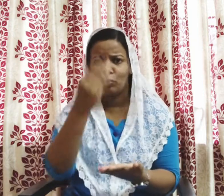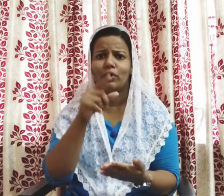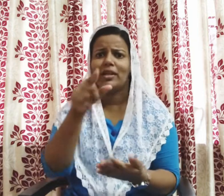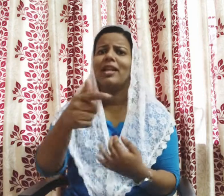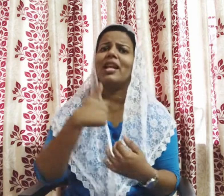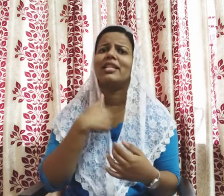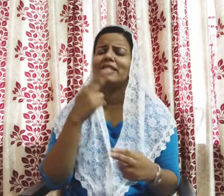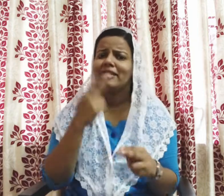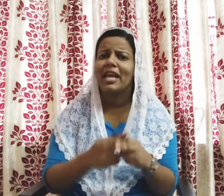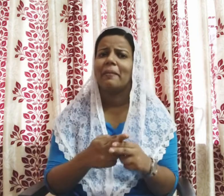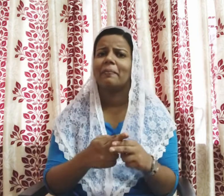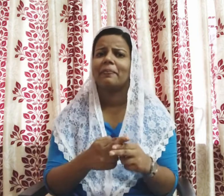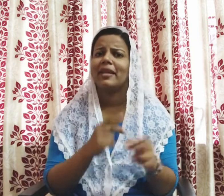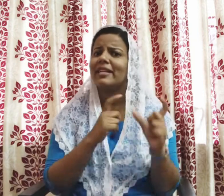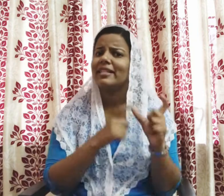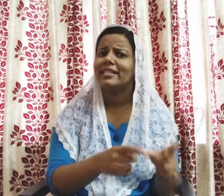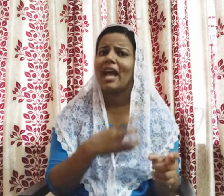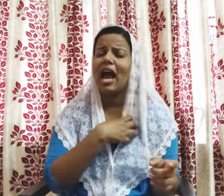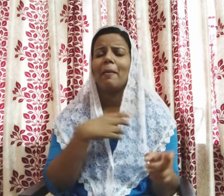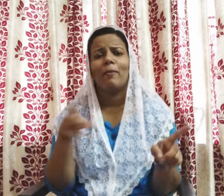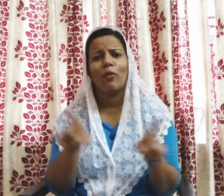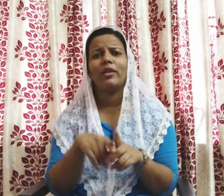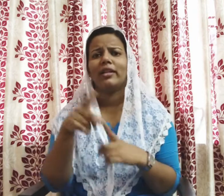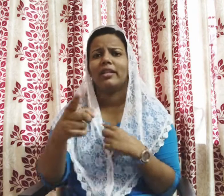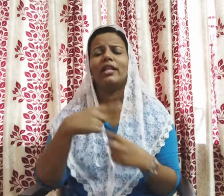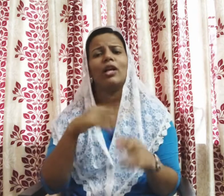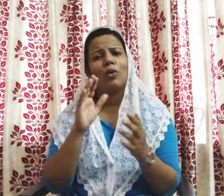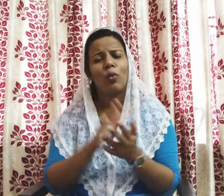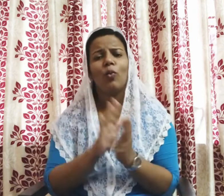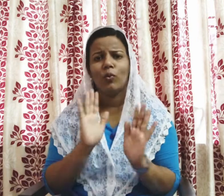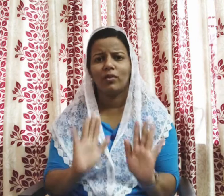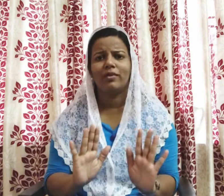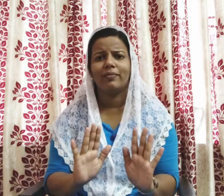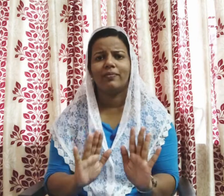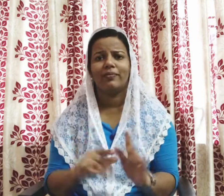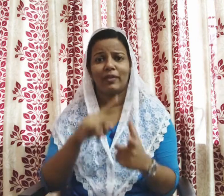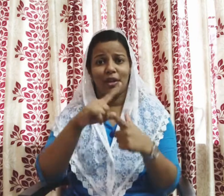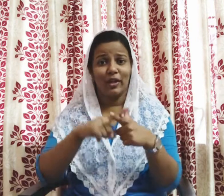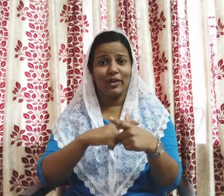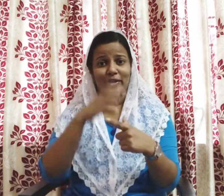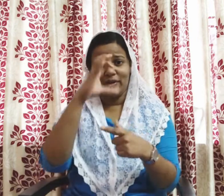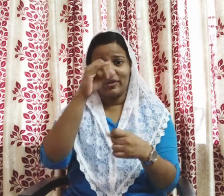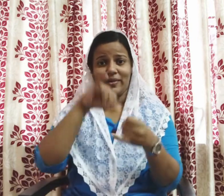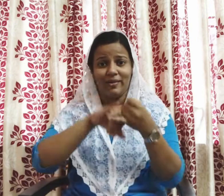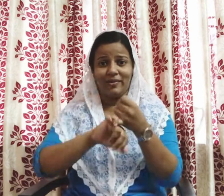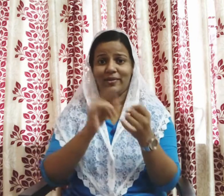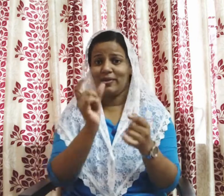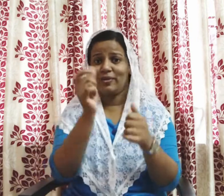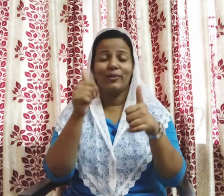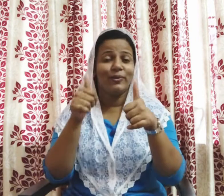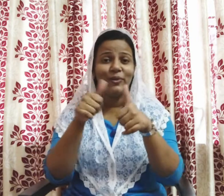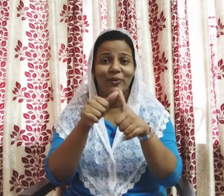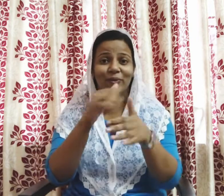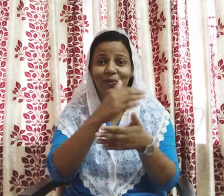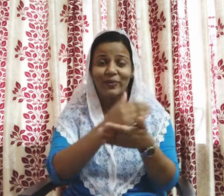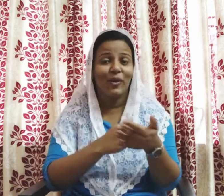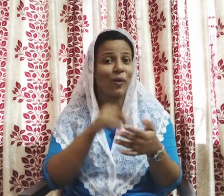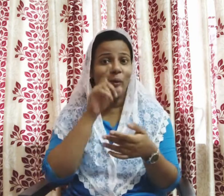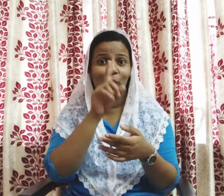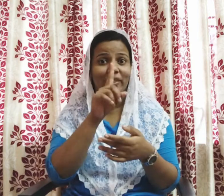ഉള്ളിൽ വന്നിരിക്കുന്നത്. നോ ഡൗട്ട്. അതുകൊണ്ട് നിങ്ങളതൊന്നും വിശ്വസിക്കണം. ജോശുവയോട് പറഞ്ഞ ആ വാക്യമുണ്ടല്ലോ, ജോശുവയുടെ പുസ്തകം